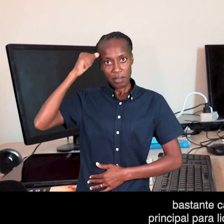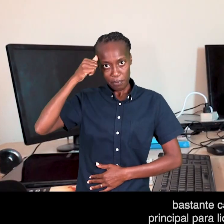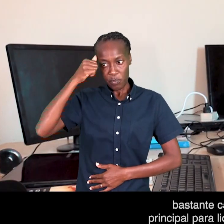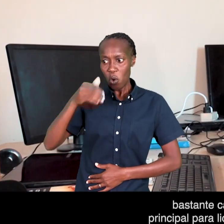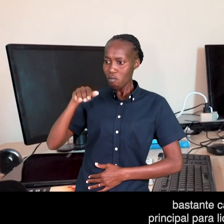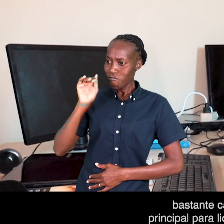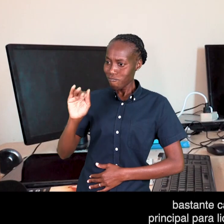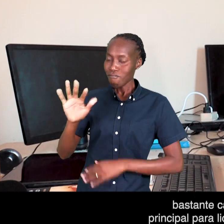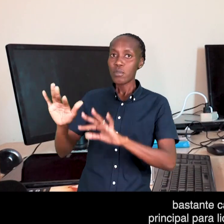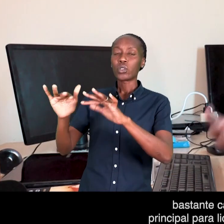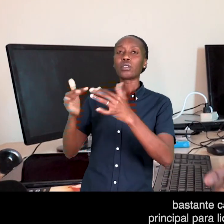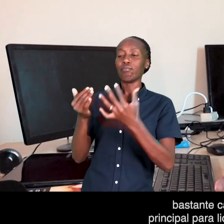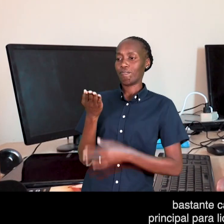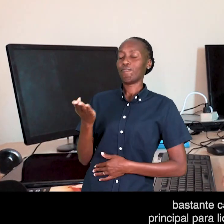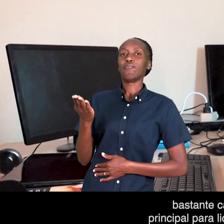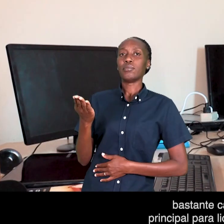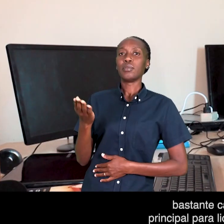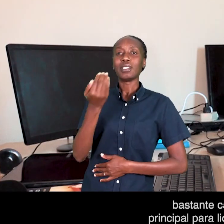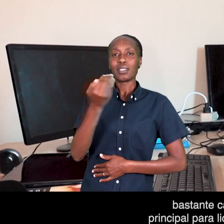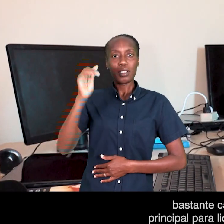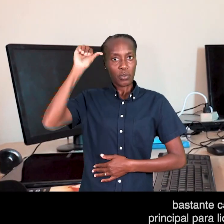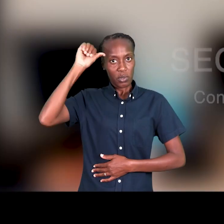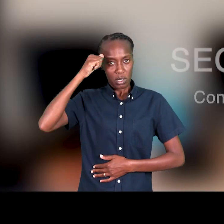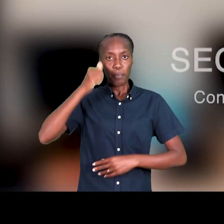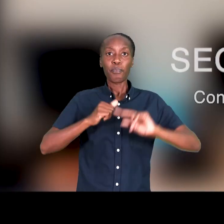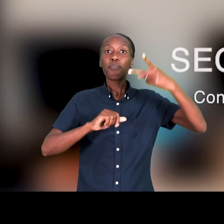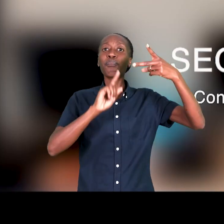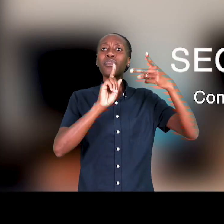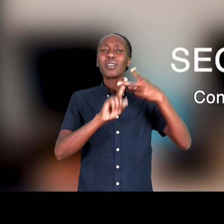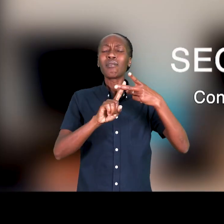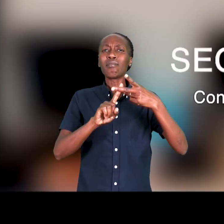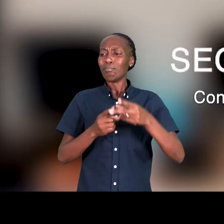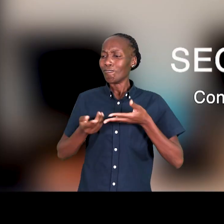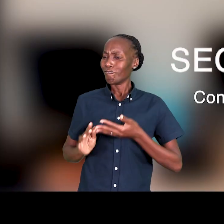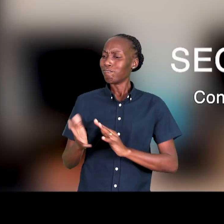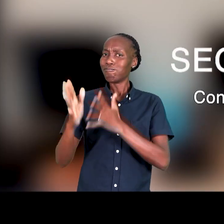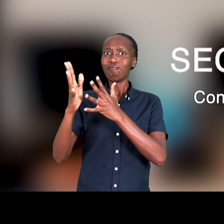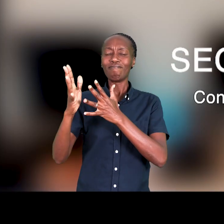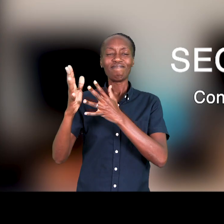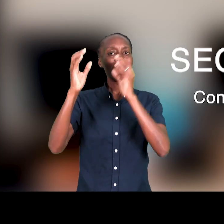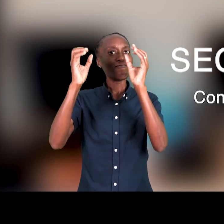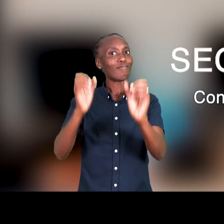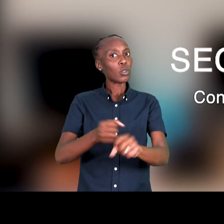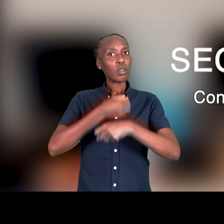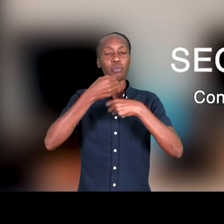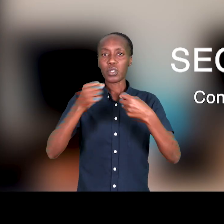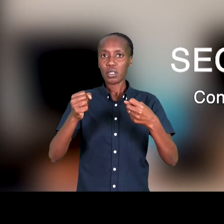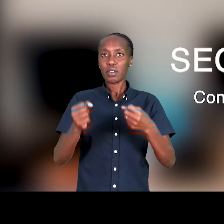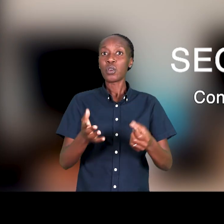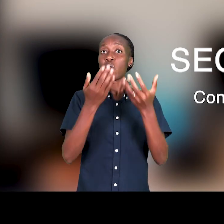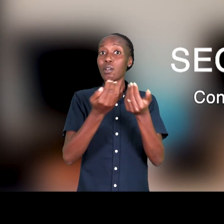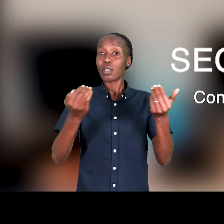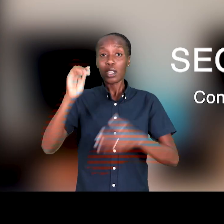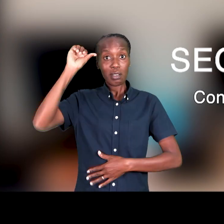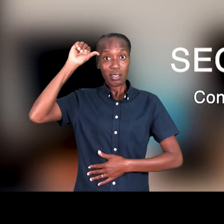principal para lidar com o autista ou para chamar a atenção do autista. A segunda dica que vou dar é parar de felicitar quando